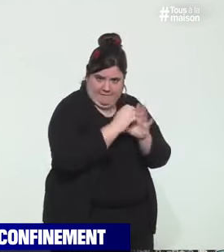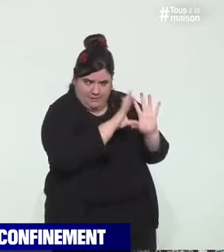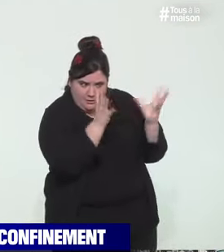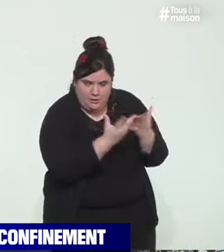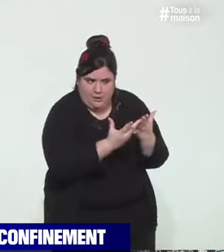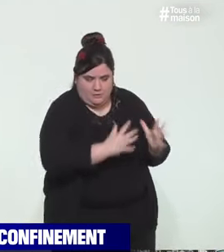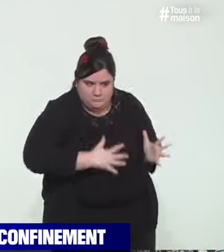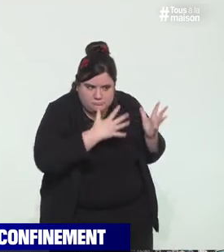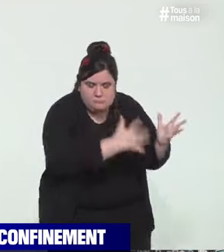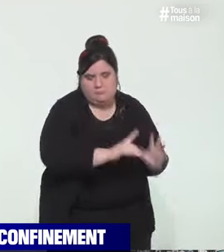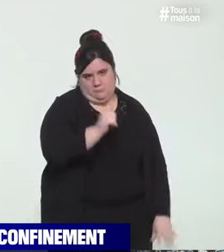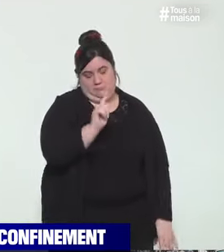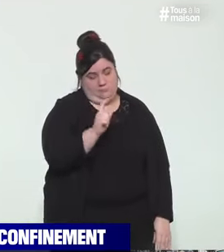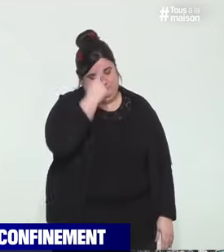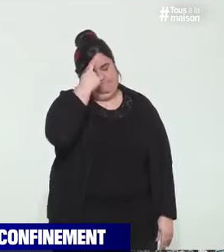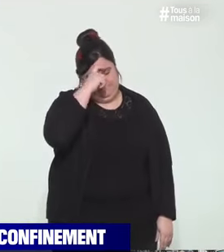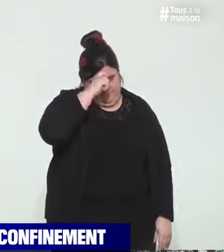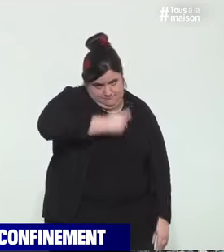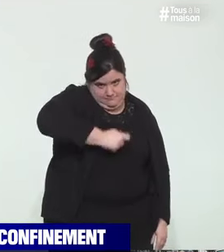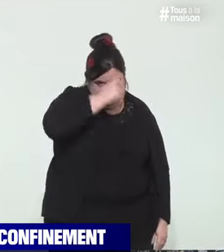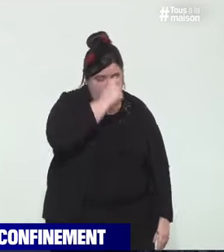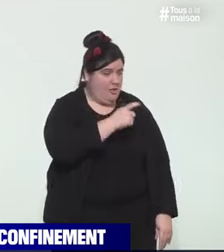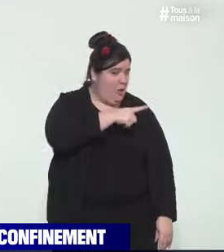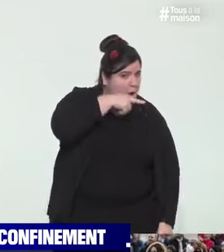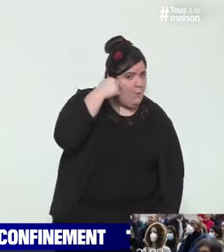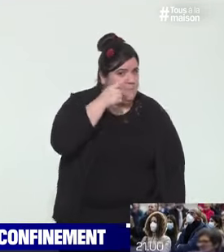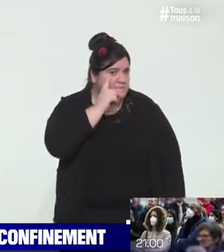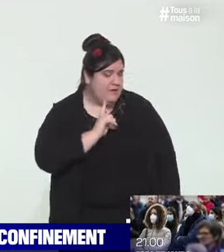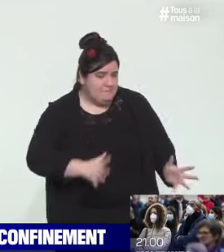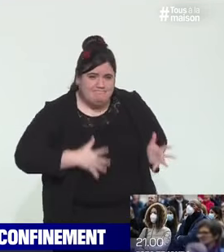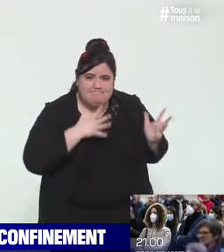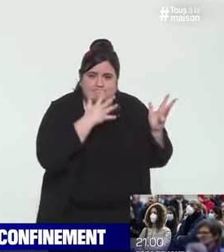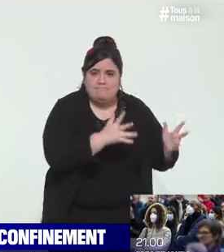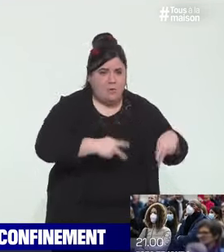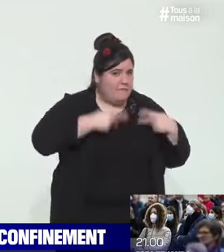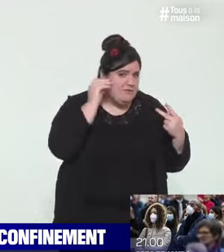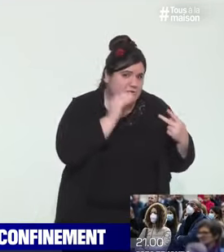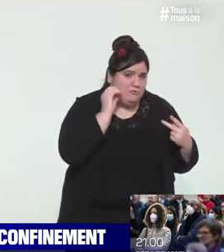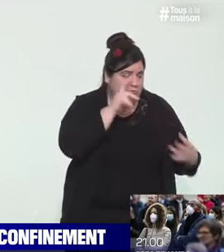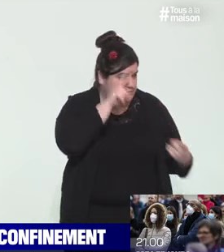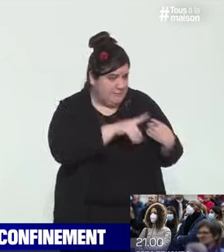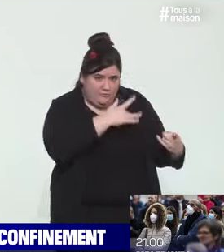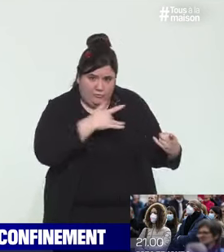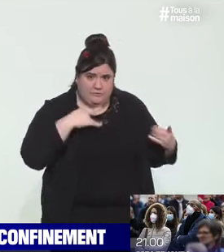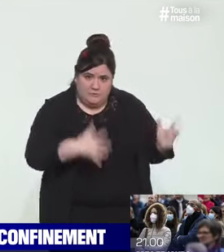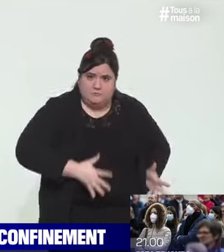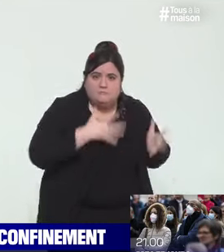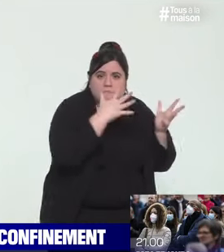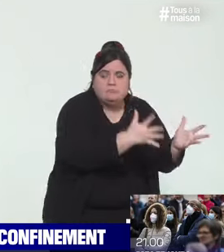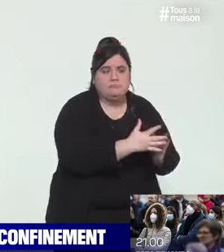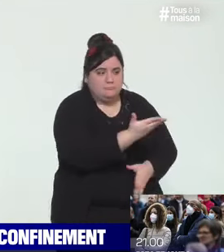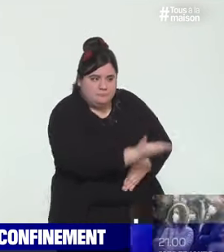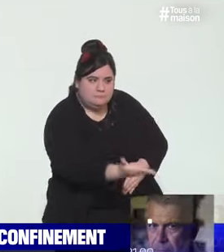femmes et tous ces hommes, acteurs du quotidien, acteurs clés de la santé. Merci aux